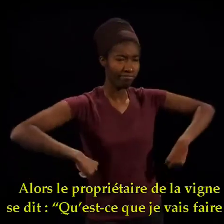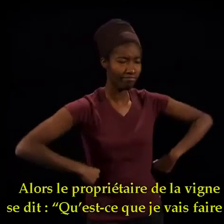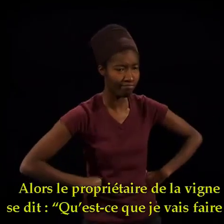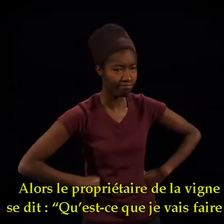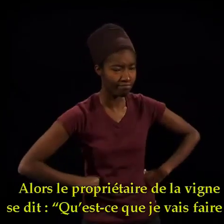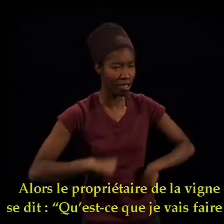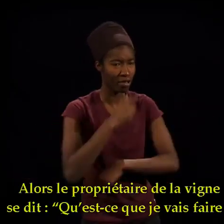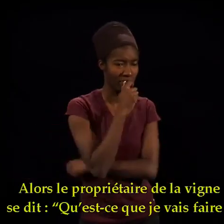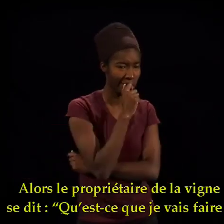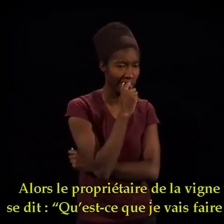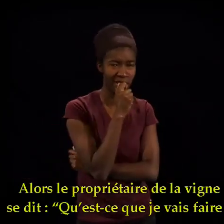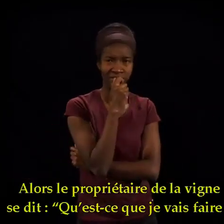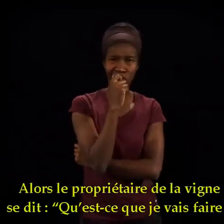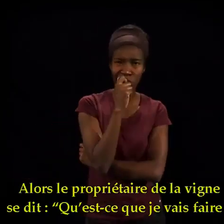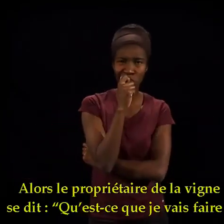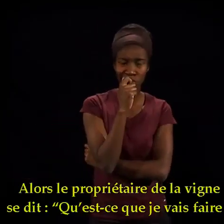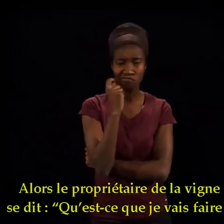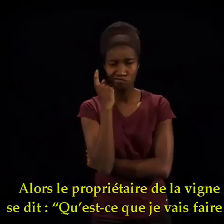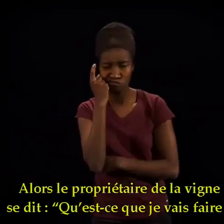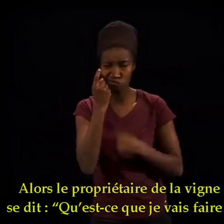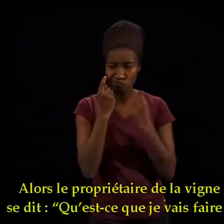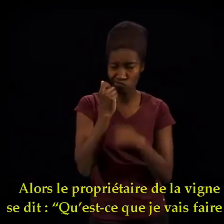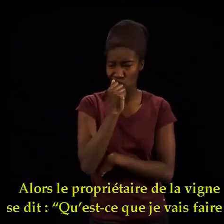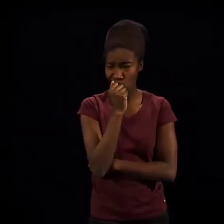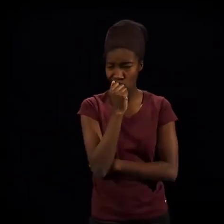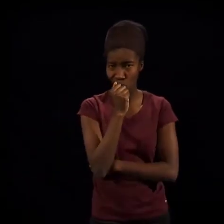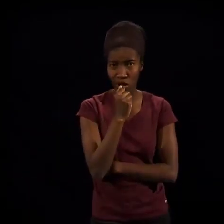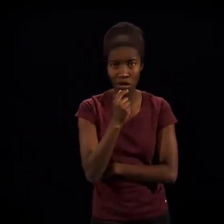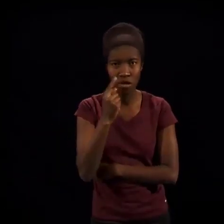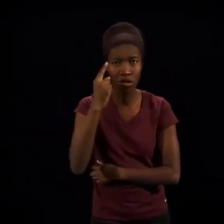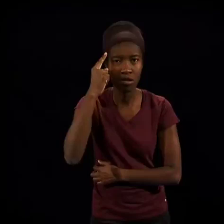Alors le propriétaire de la vigne se dit « Qu'est-ce que je vais faire ?